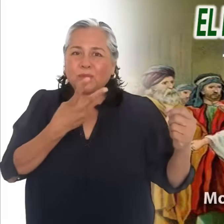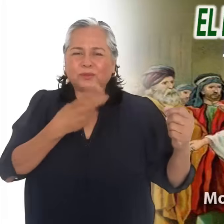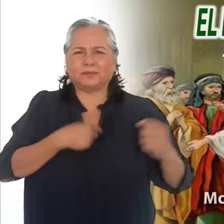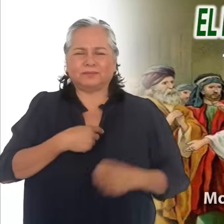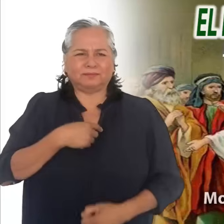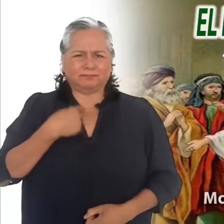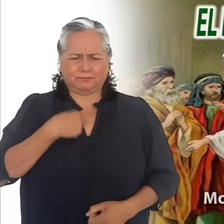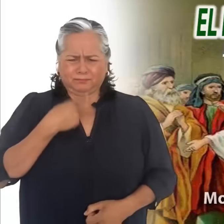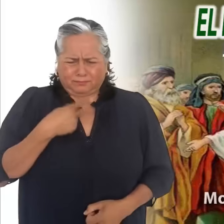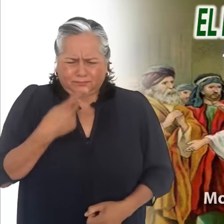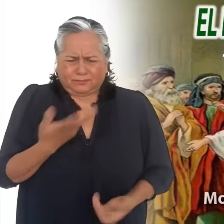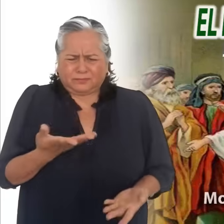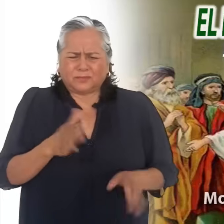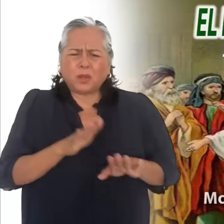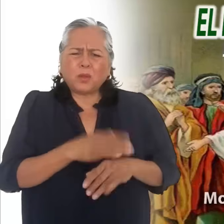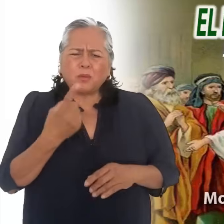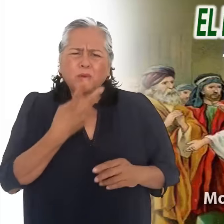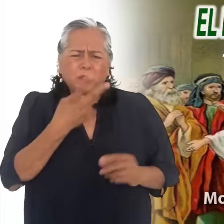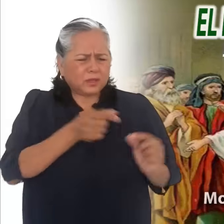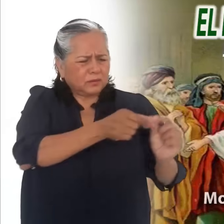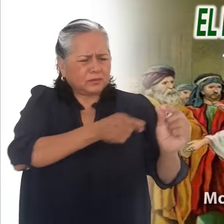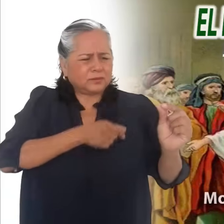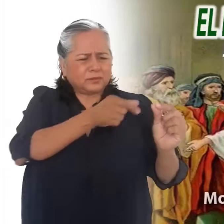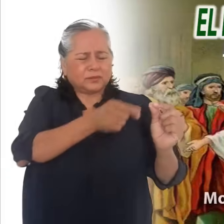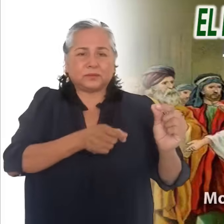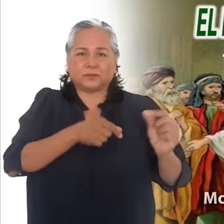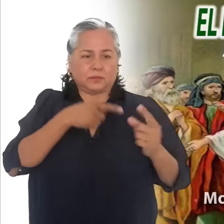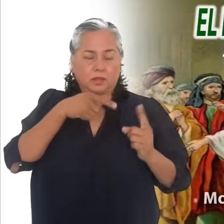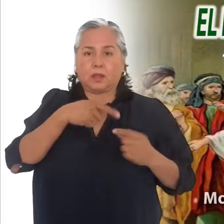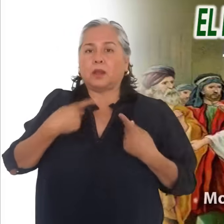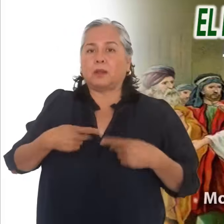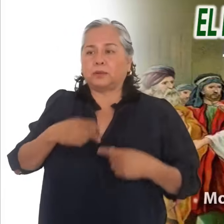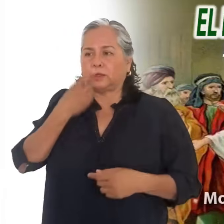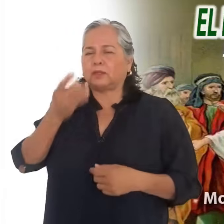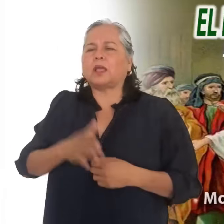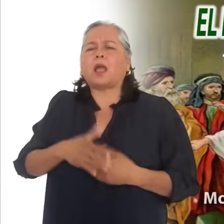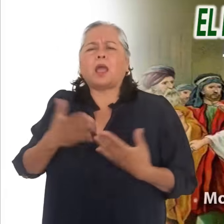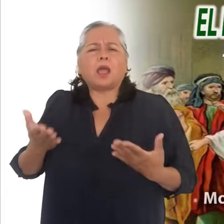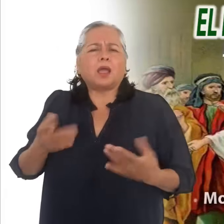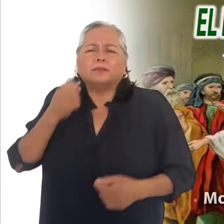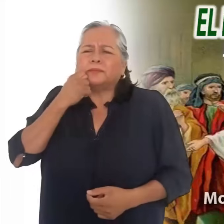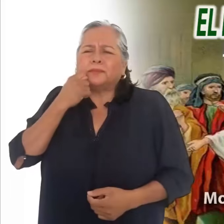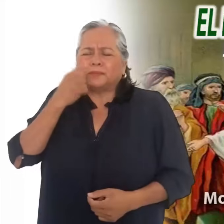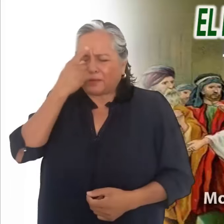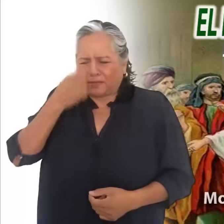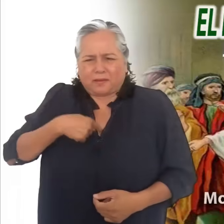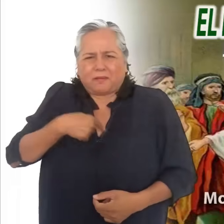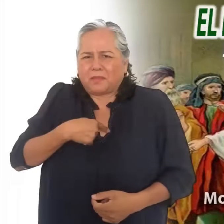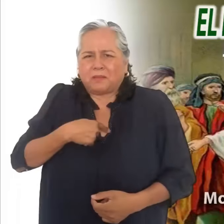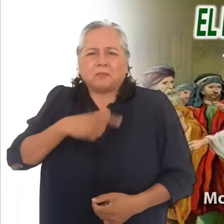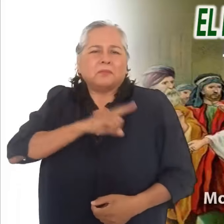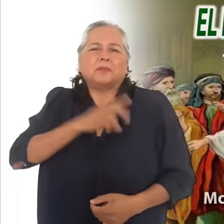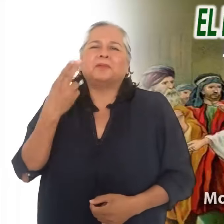respondió, es que para mi música bastan dos cuerdas. Igualmente sucede en la vida del